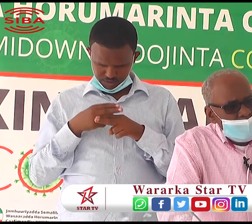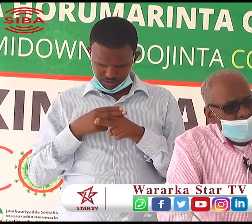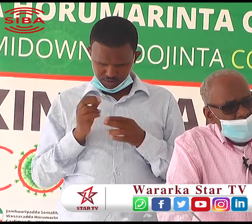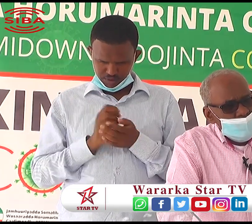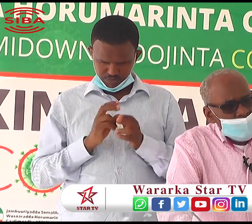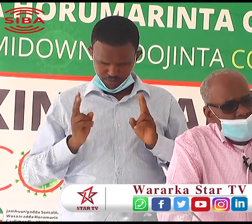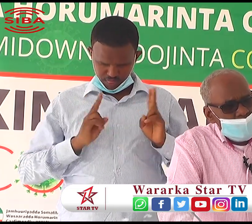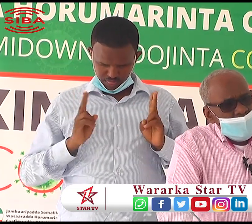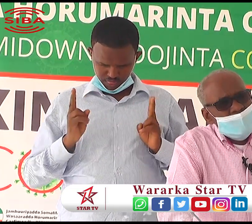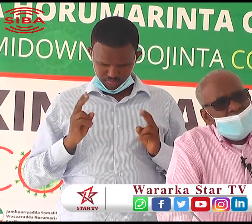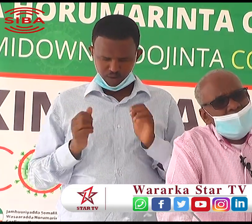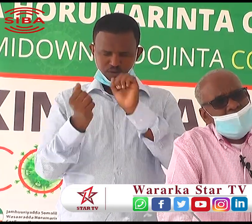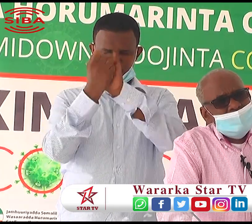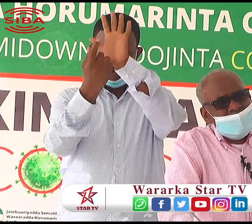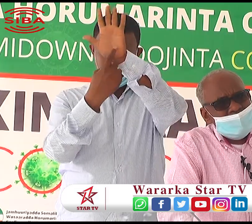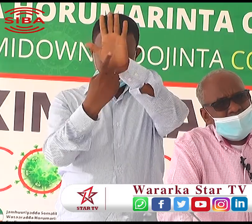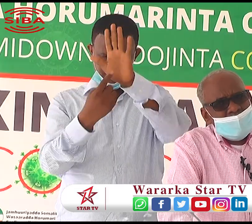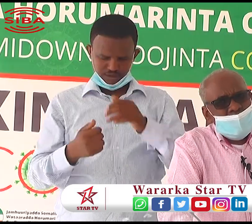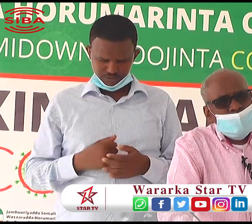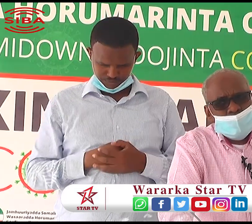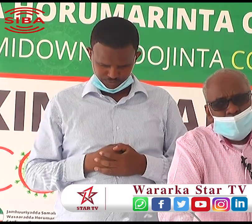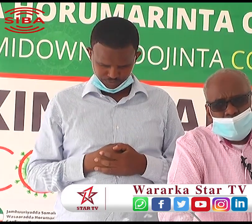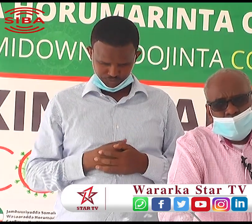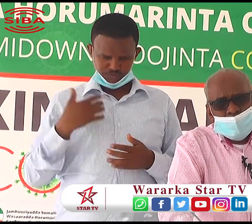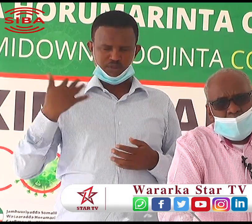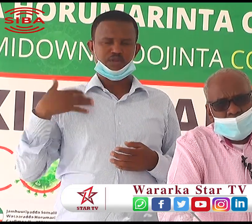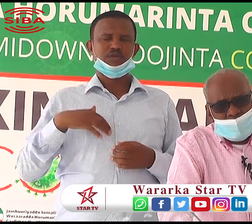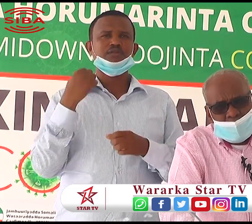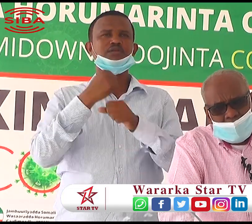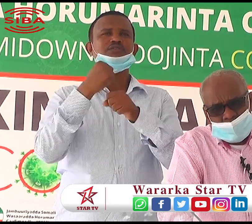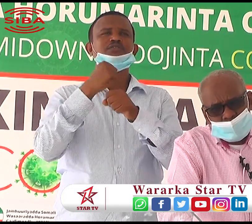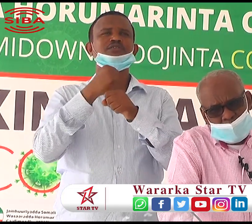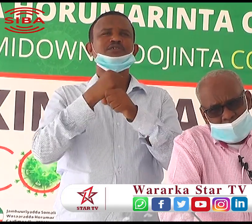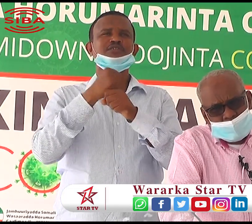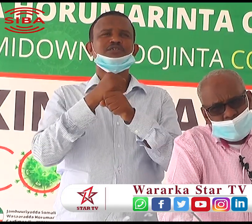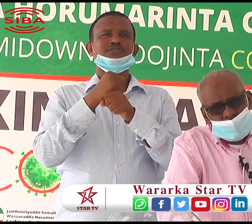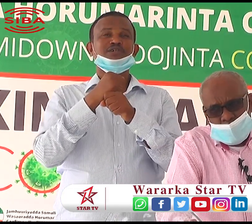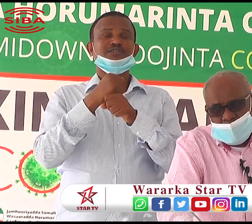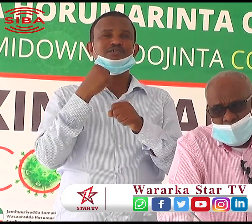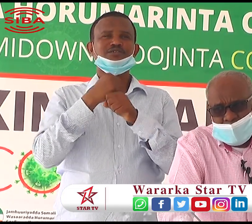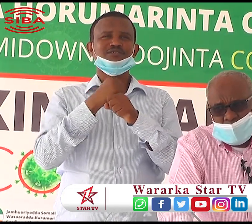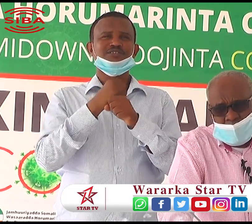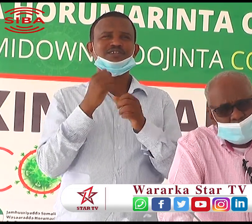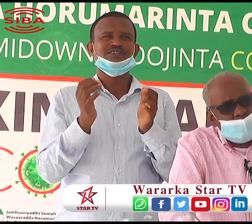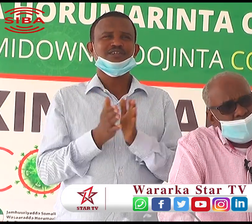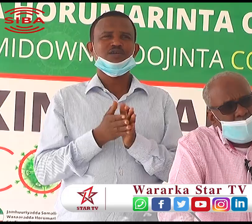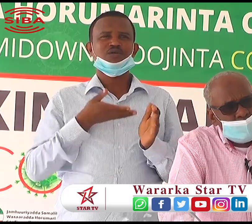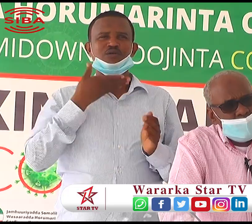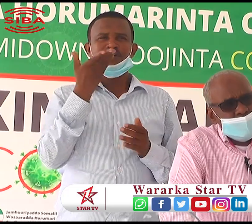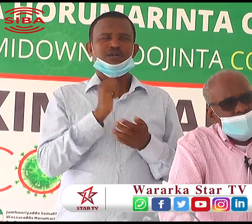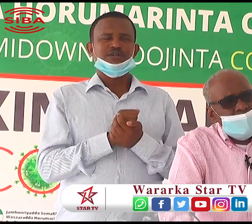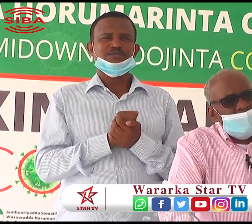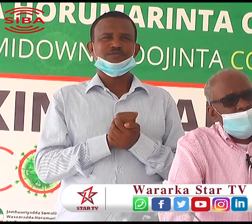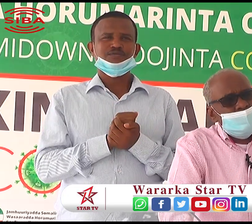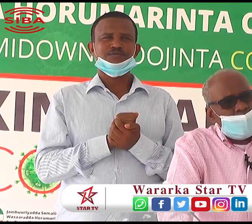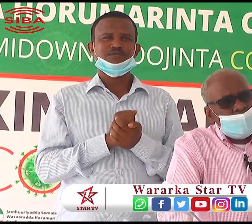dadka mutadawiciinta ee caafimaadka ee haddii ay arintu faraha ka baxdo loo yeedhayaa waxay noqonay waxa